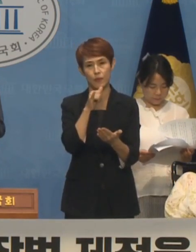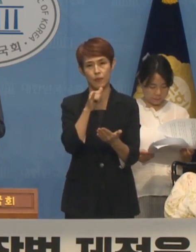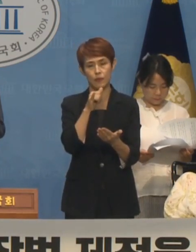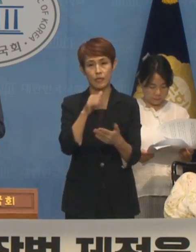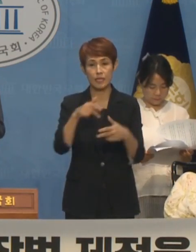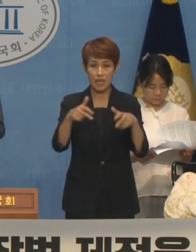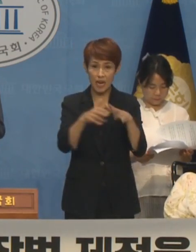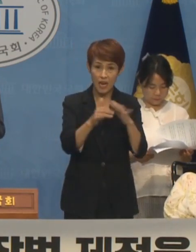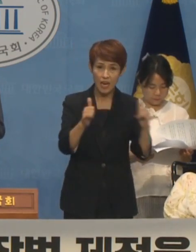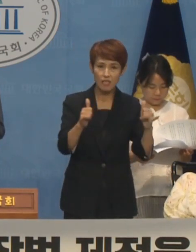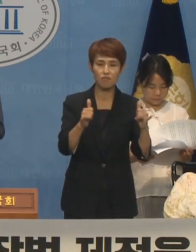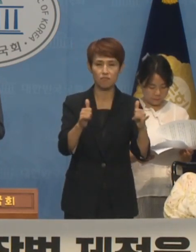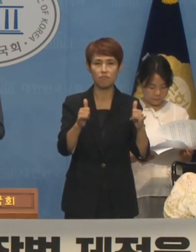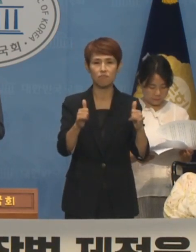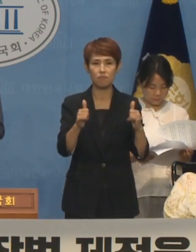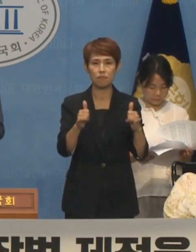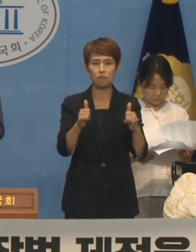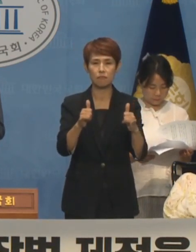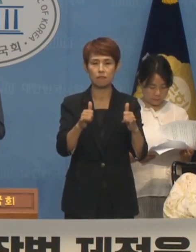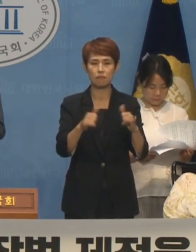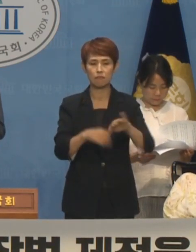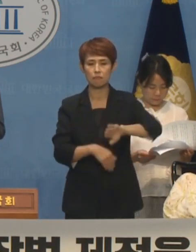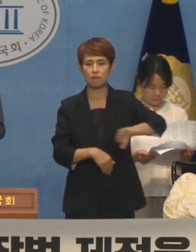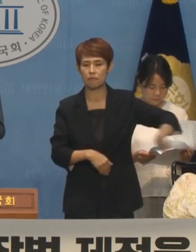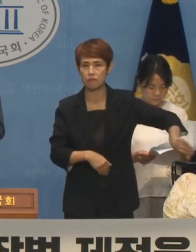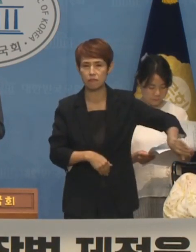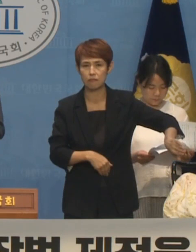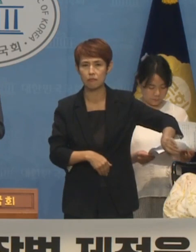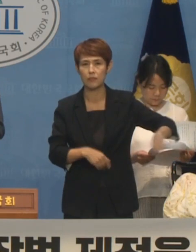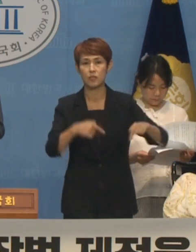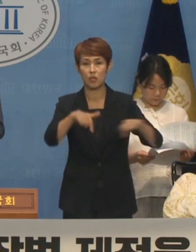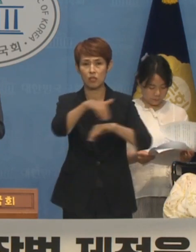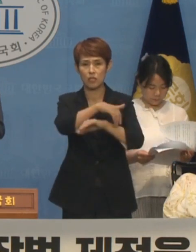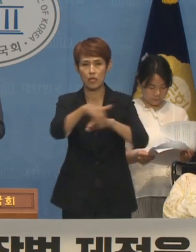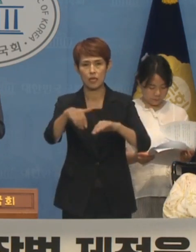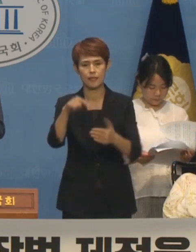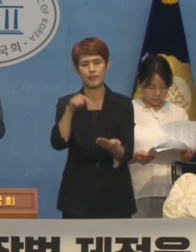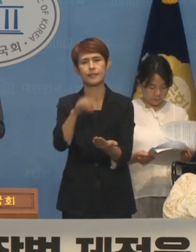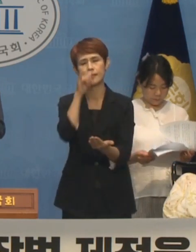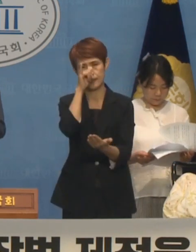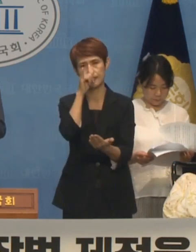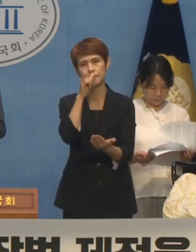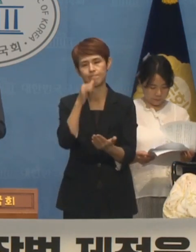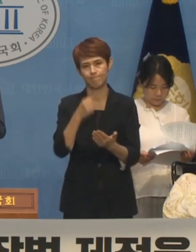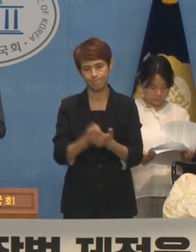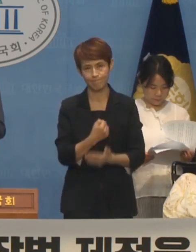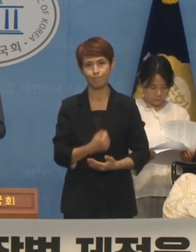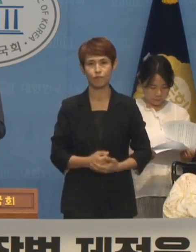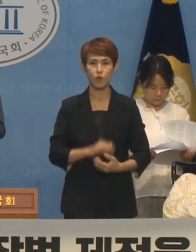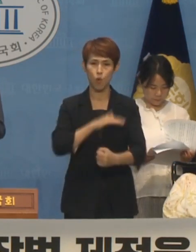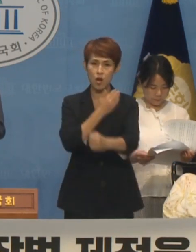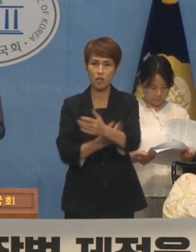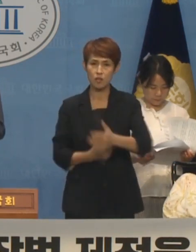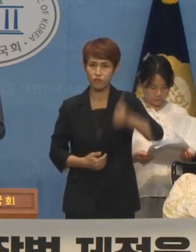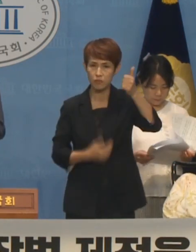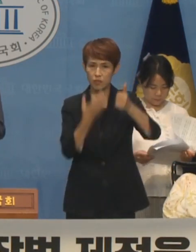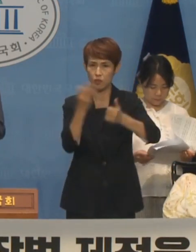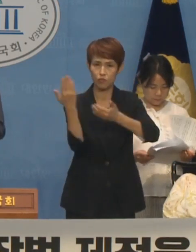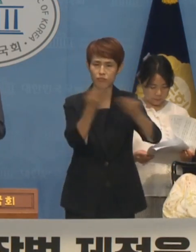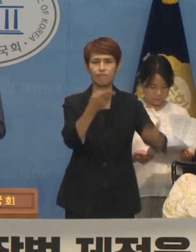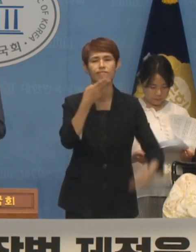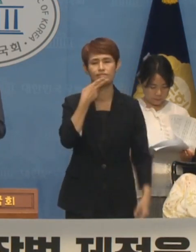여전히 장애인을 지역사회에서 격리하고 배제하는 정책이 그대로 남아버렸고 권리의 주체로 인정받지